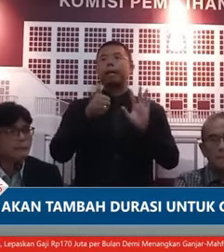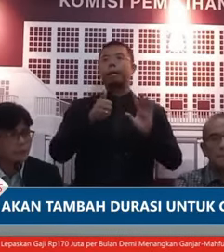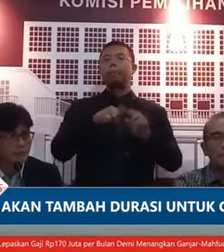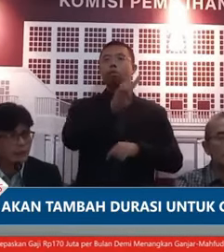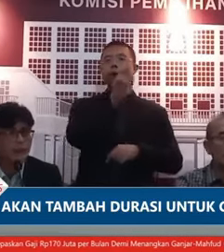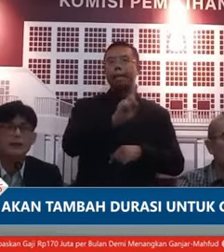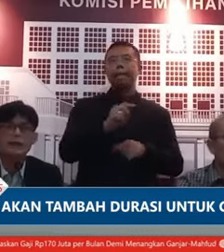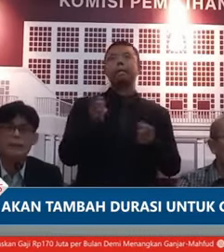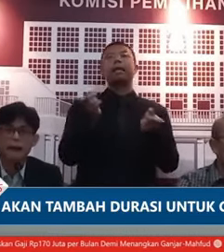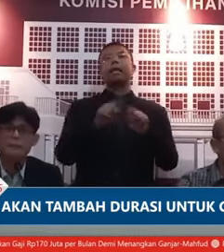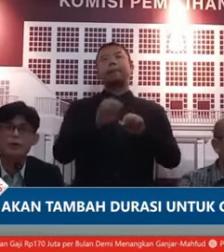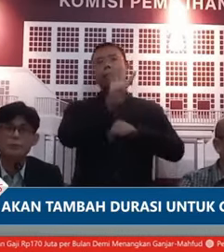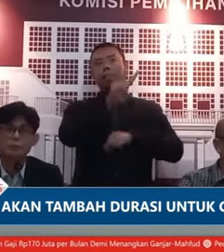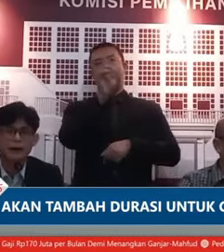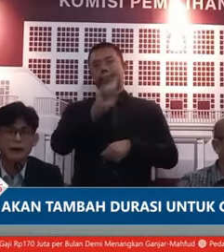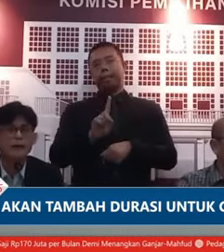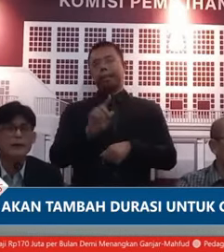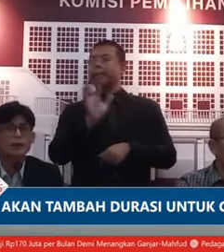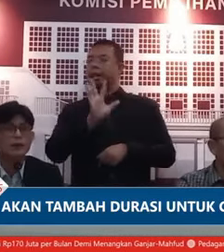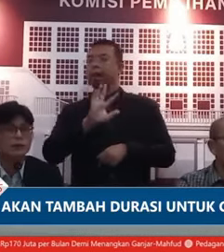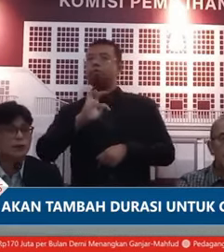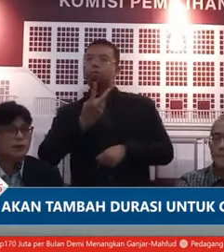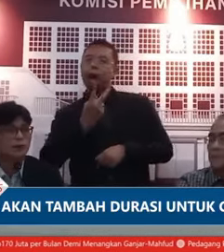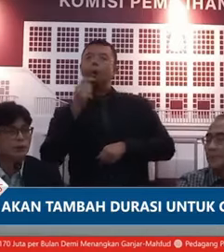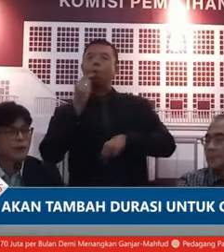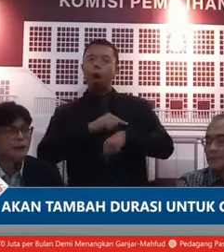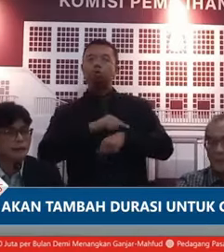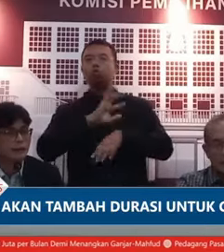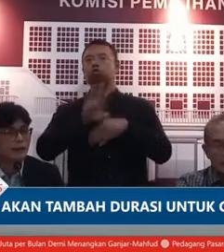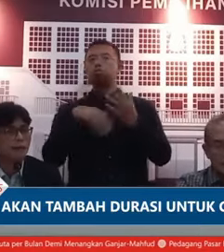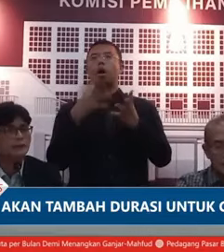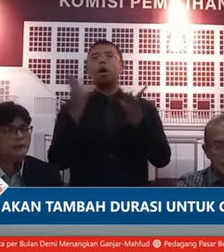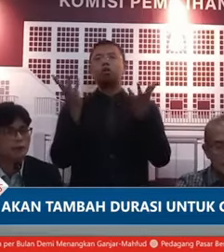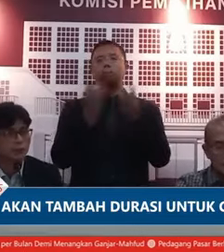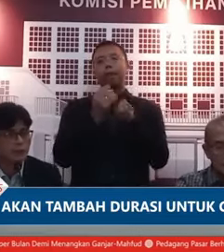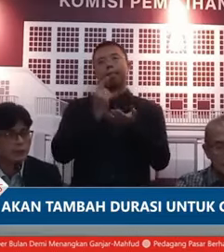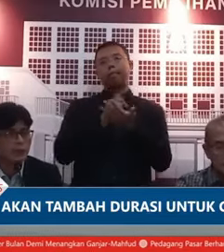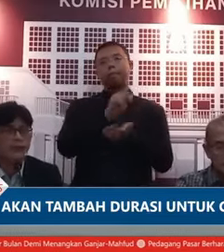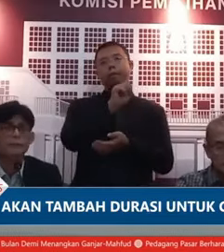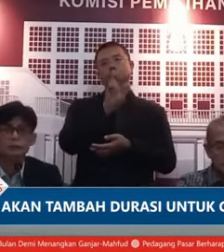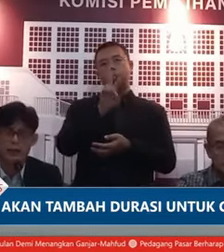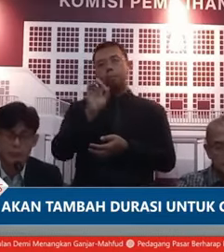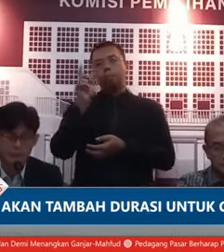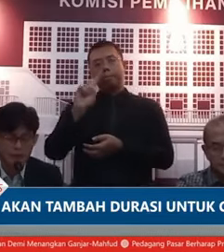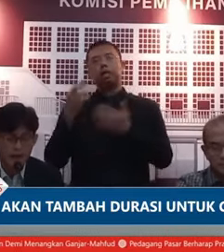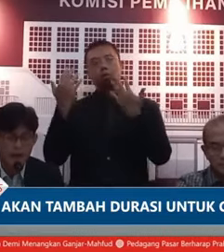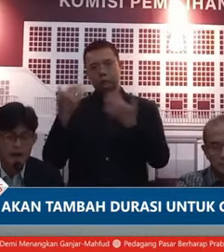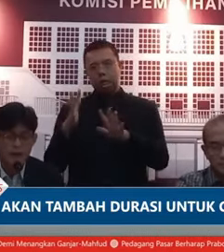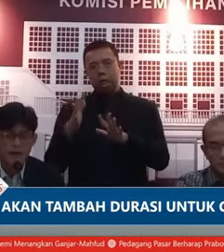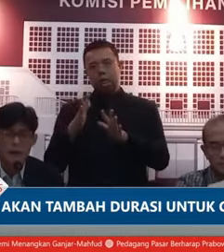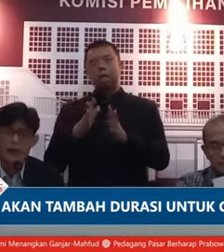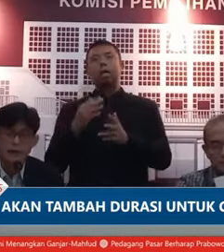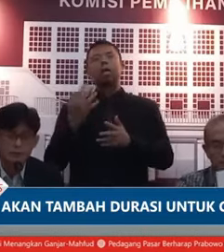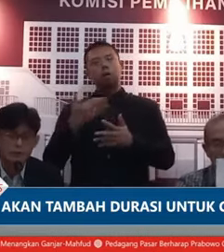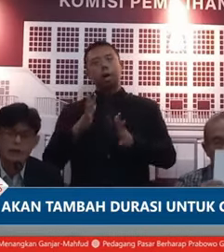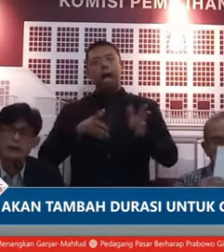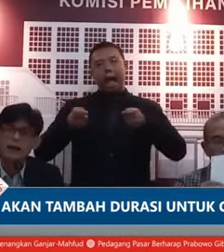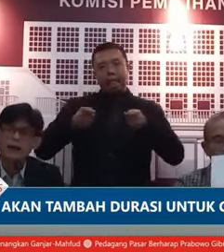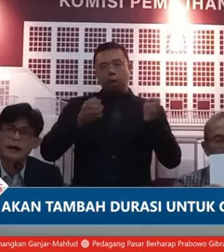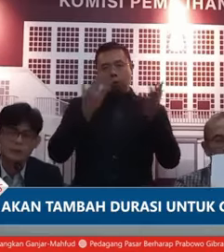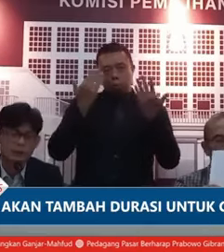menjadi 4 menit tanpa mengubah durasi waktu total pelaksanaan debat 120 menit. Kami sudah kelola